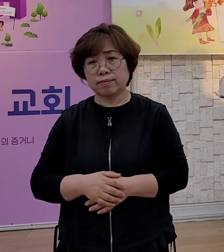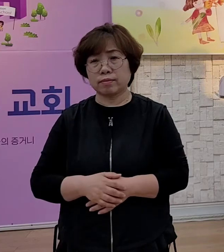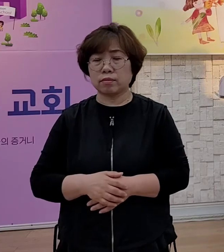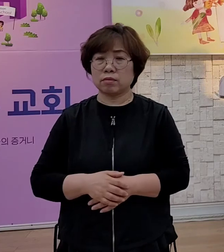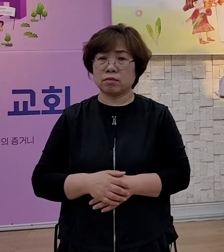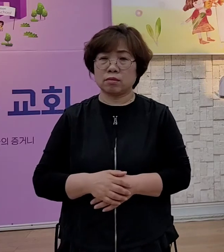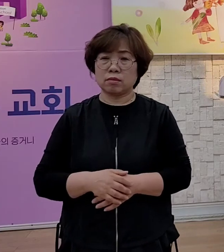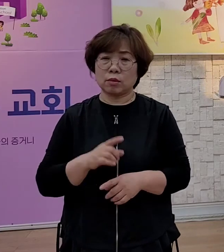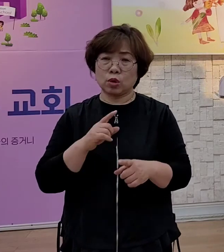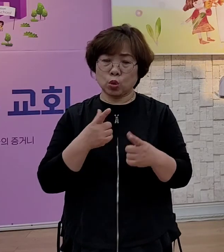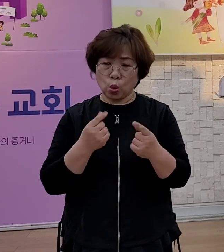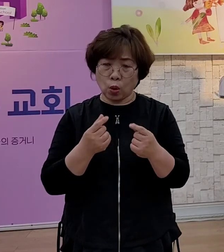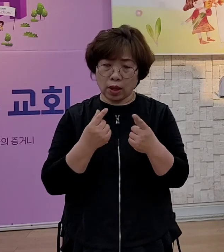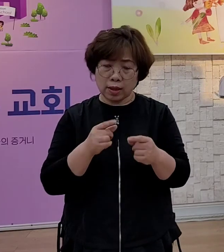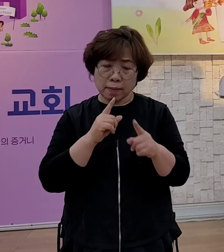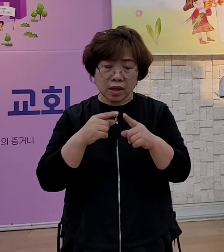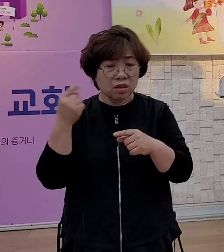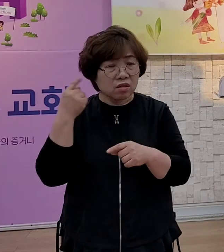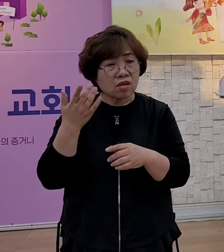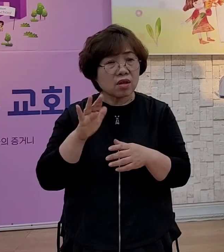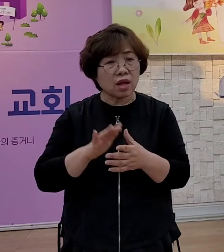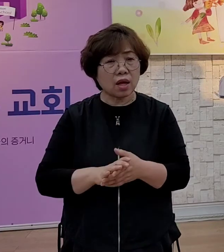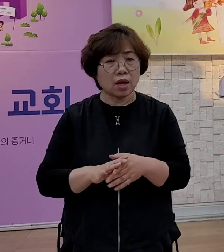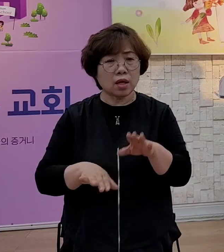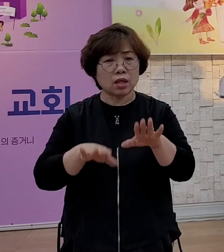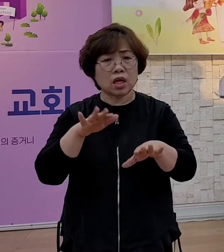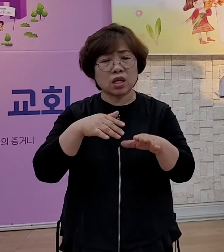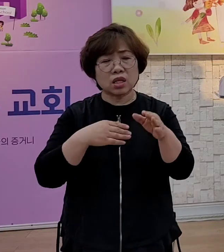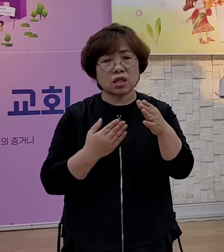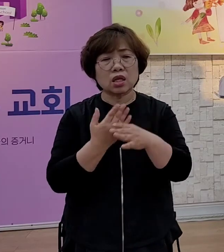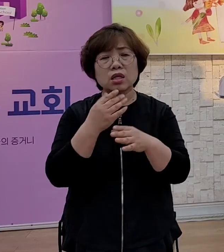결국은 야고보스가 하는 말은 자기 자신이죠.